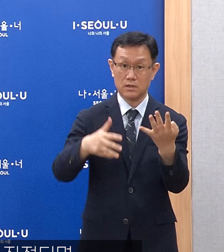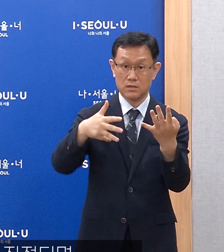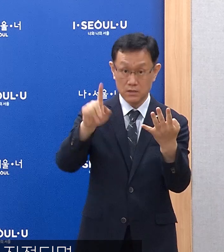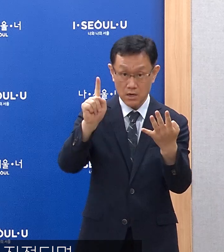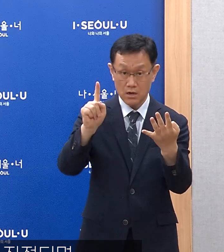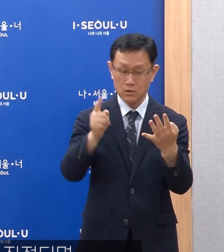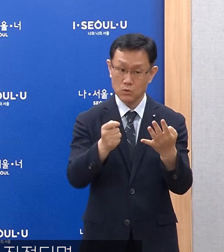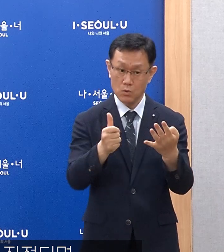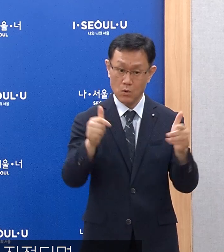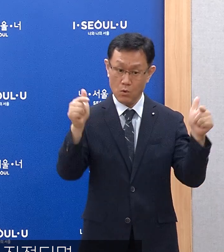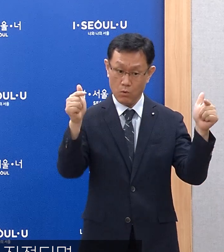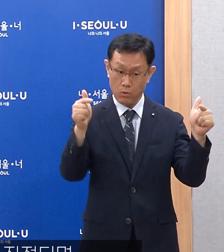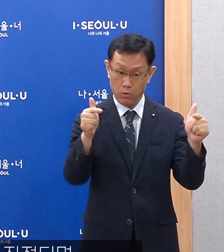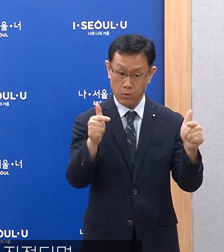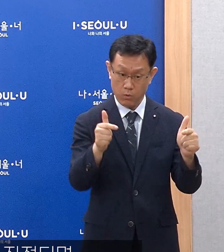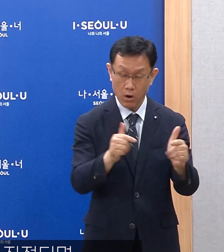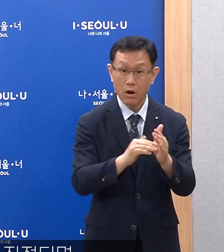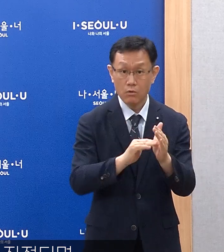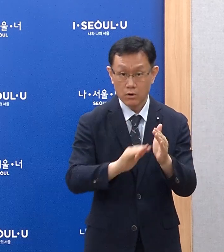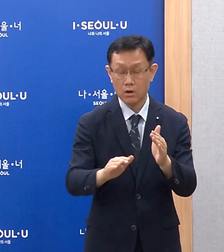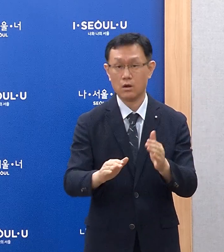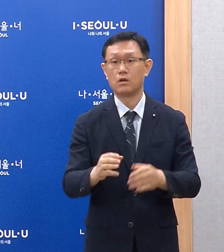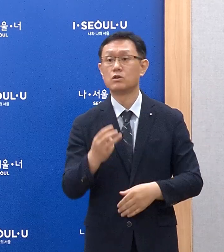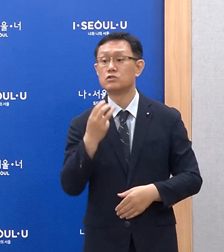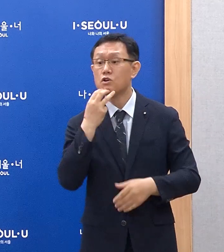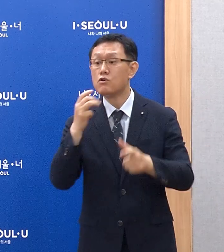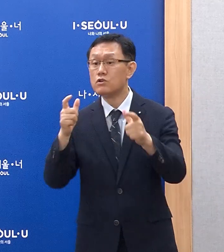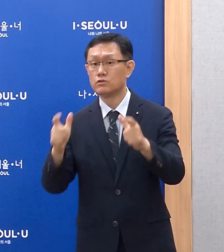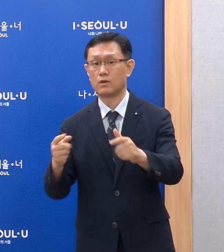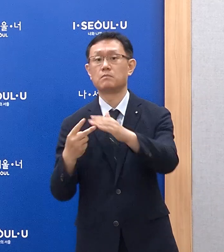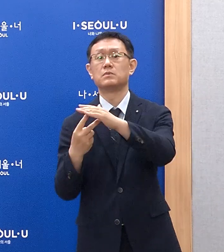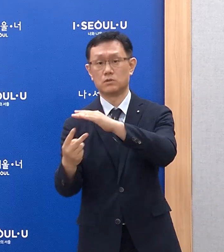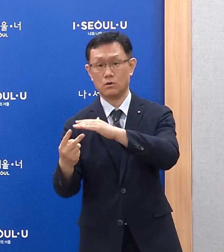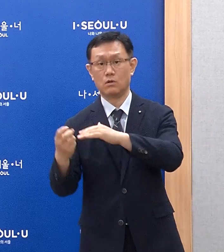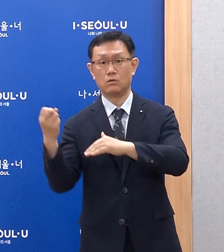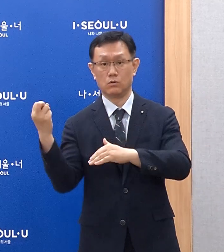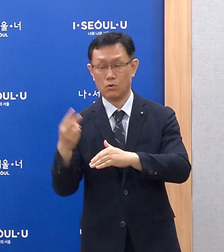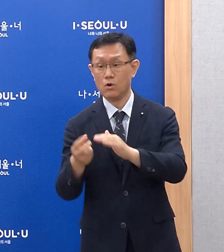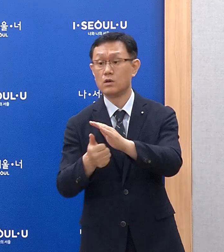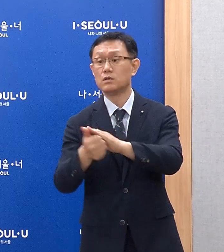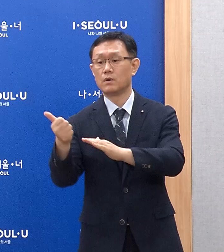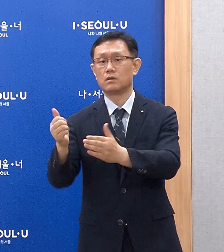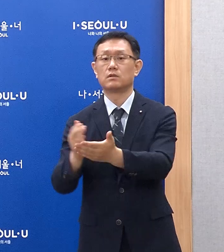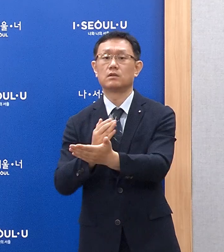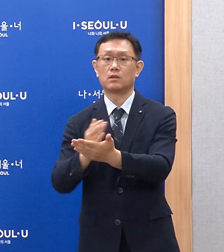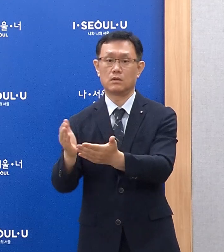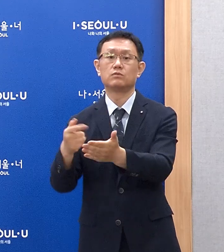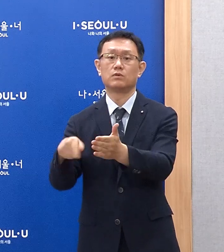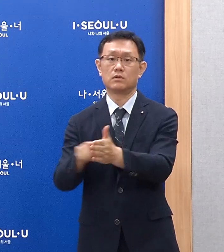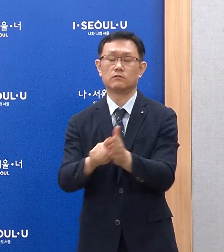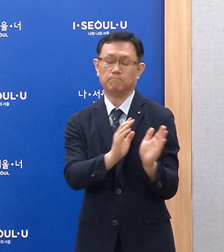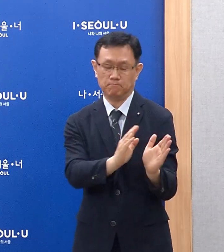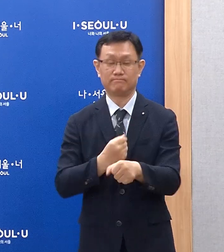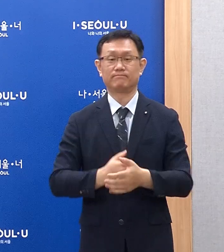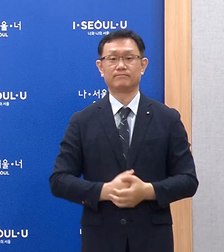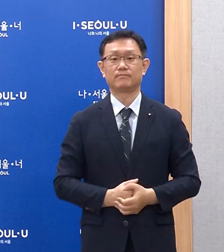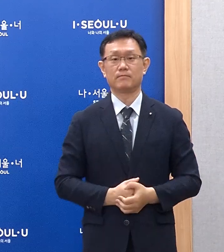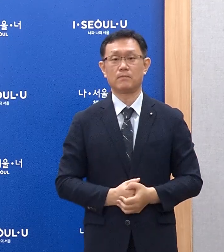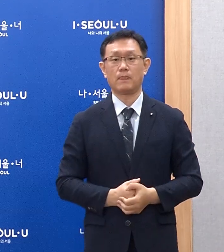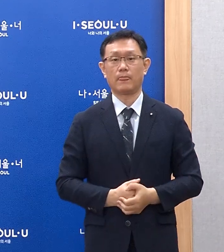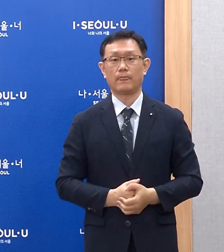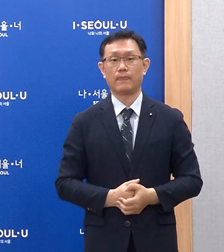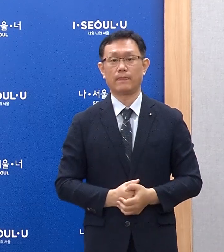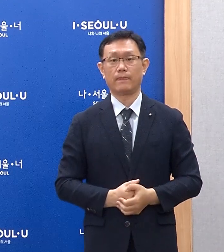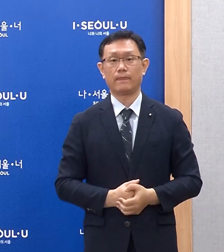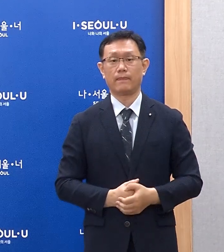여러분께 서울의 미래 비전을 설명드리고 함께 희망을 나누는 시간을 가질 수 있도록 준비하겠습니다.